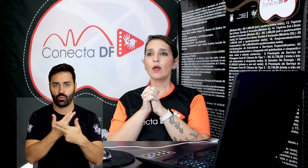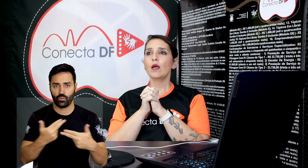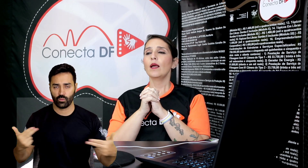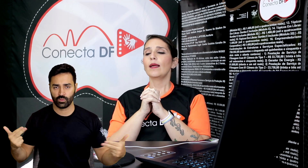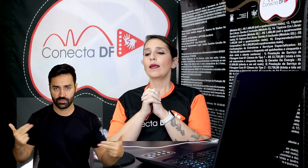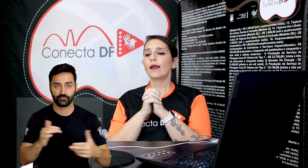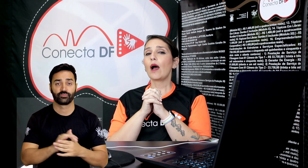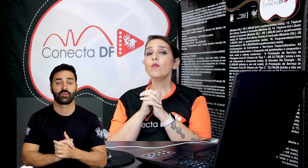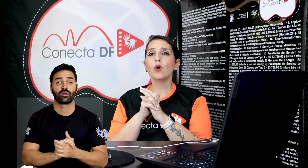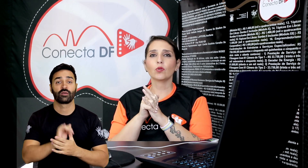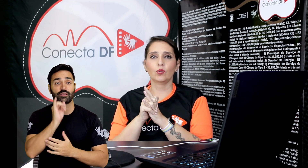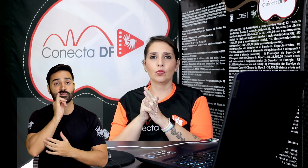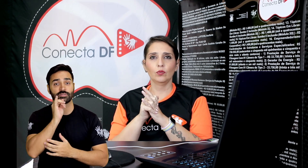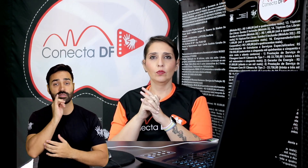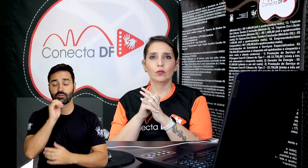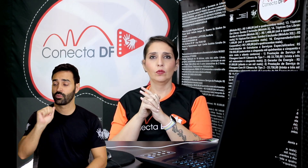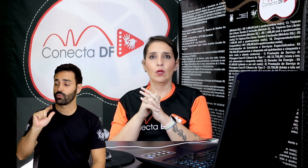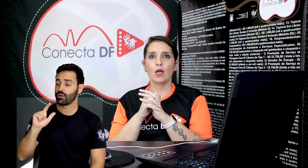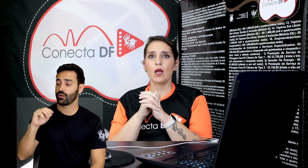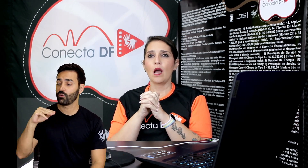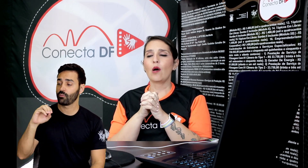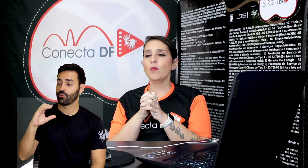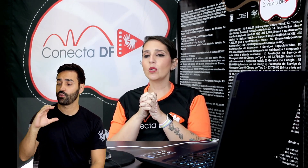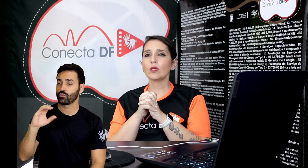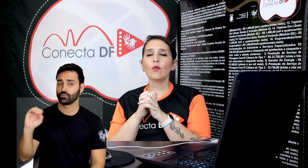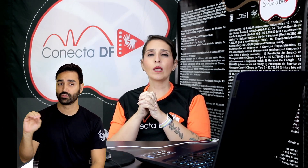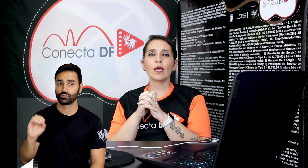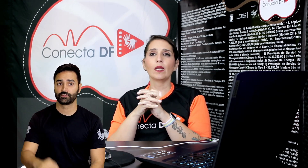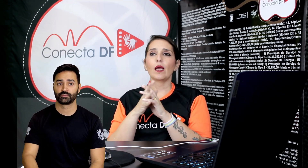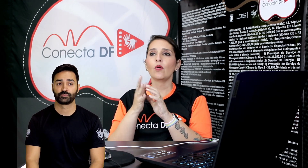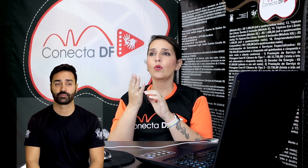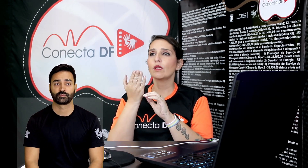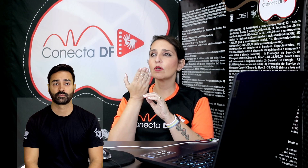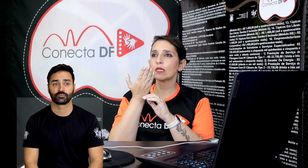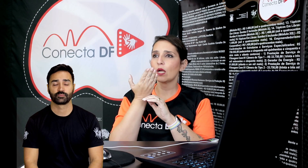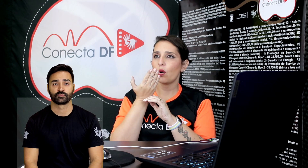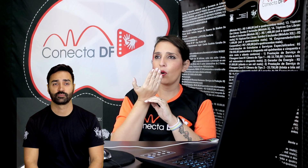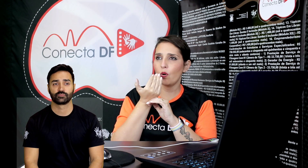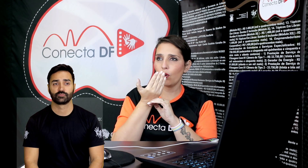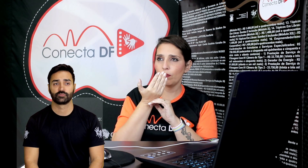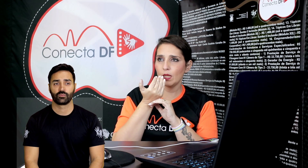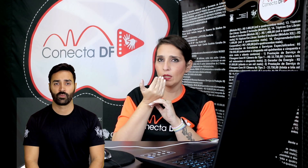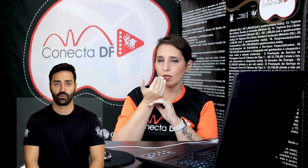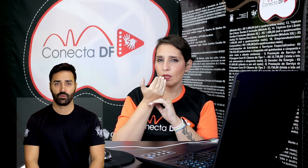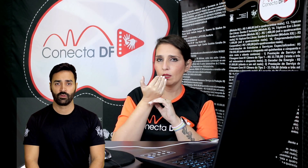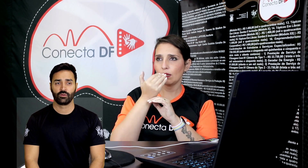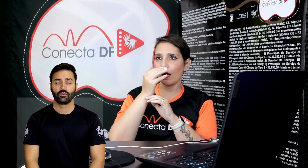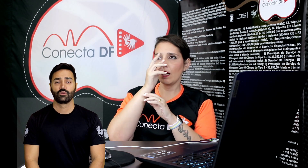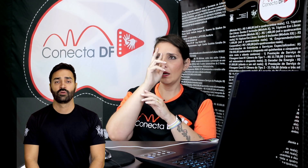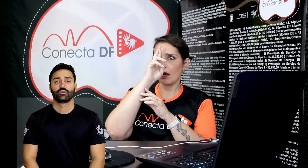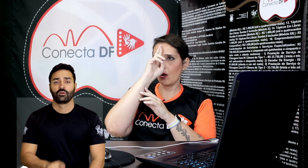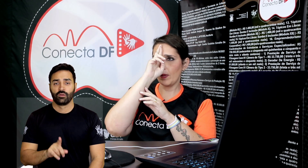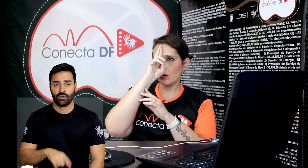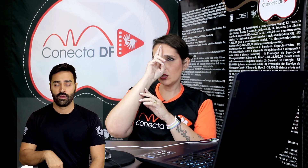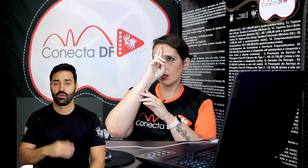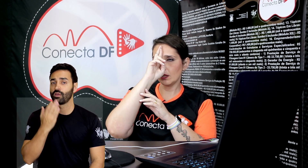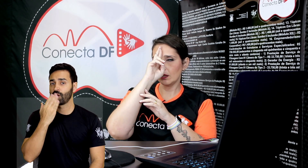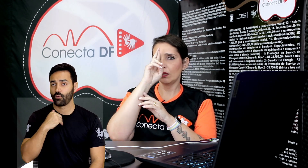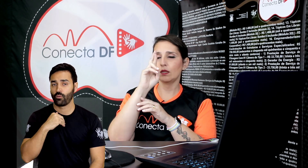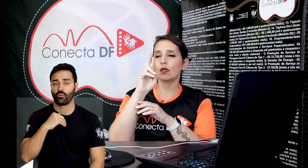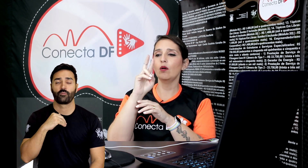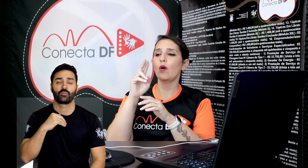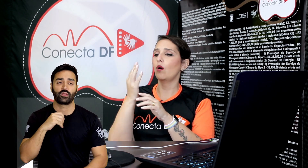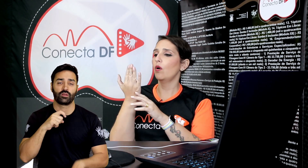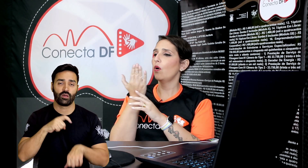exemplo, almoço. Almoço é o quê? O que você come ao